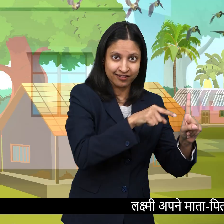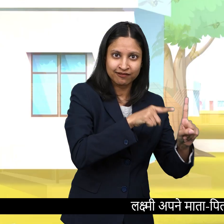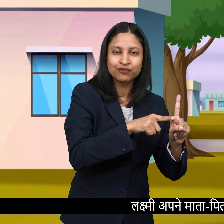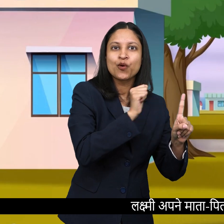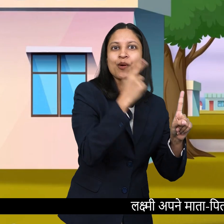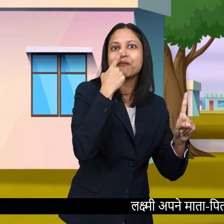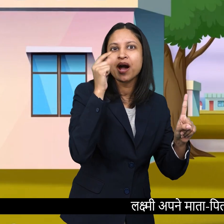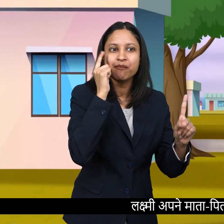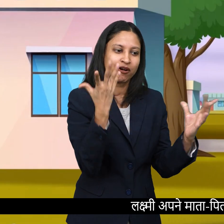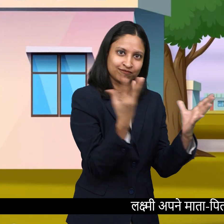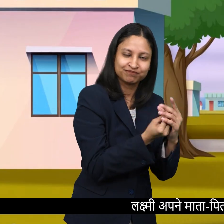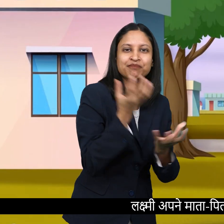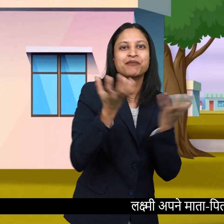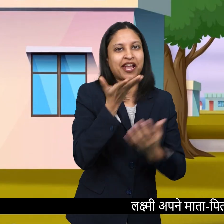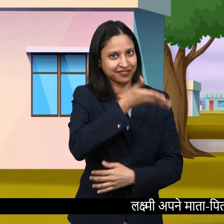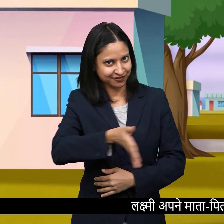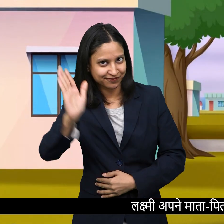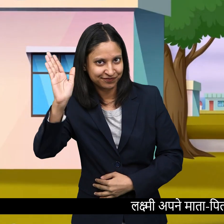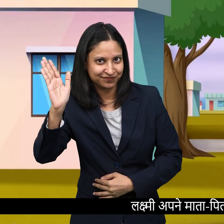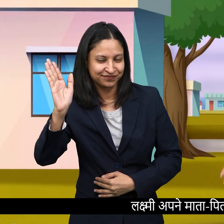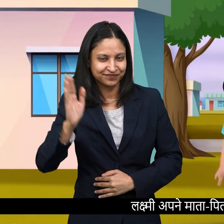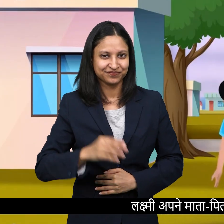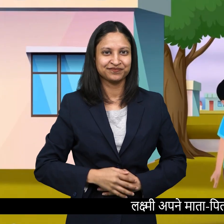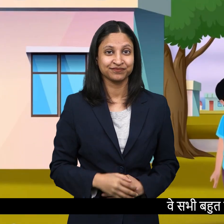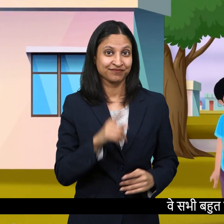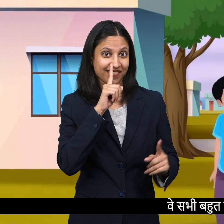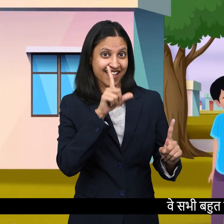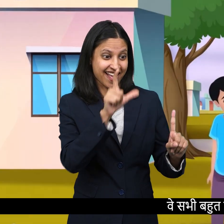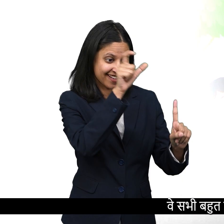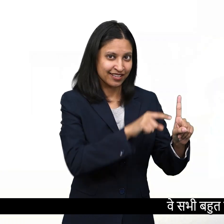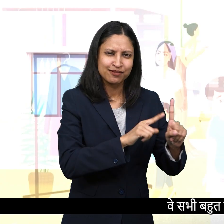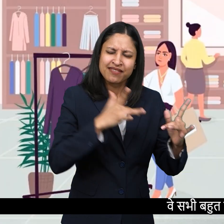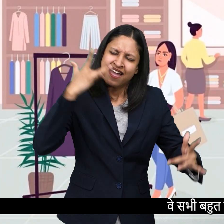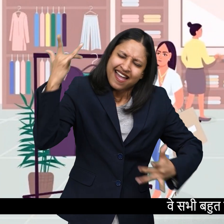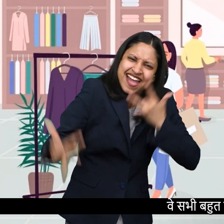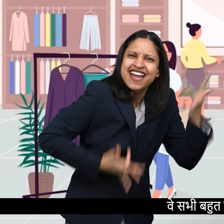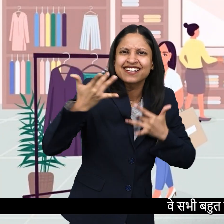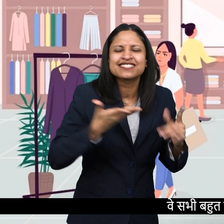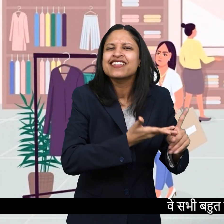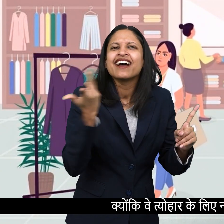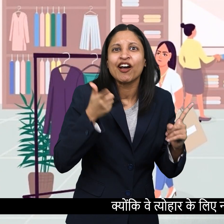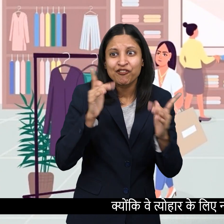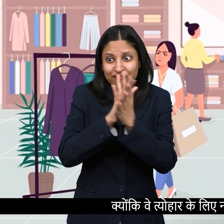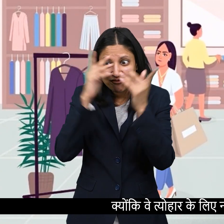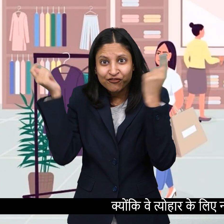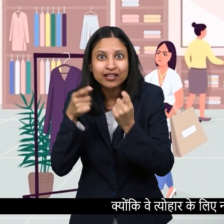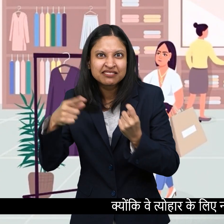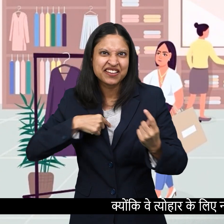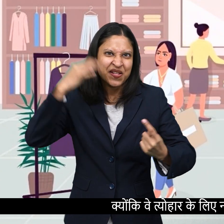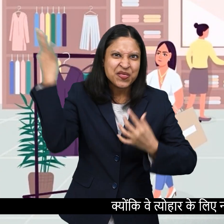लक्ष्मी अपने माता पिता के साथ बाजार गई। वे सभी बहुत उत्साहित थे क्योंकि वे त्योहार के लिए नए